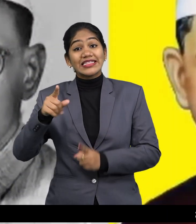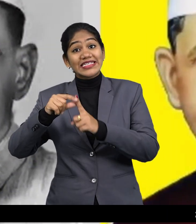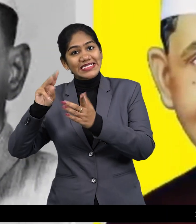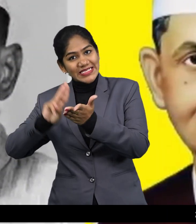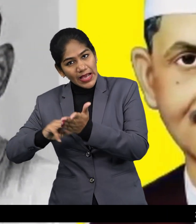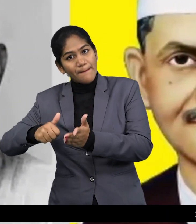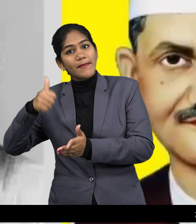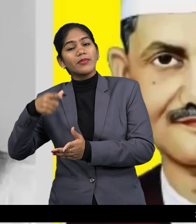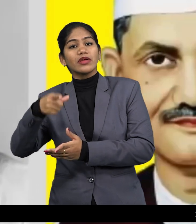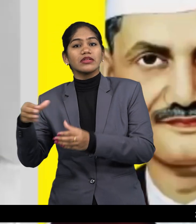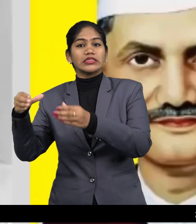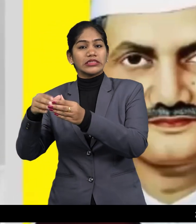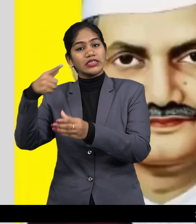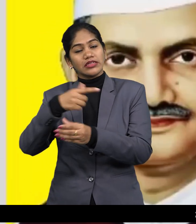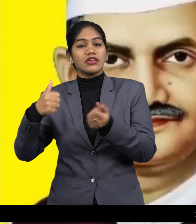నుండి